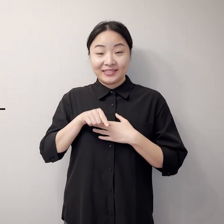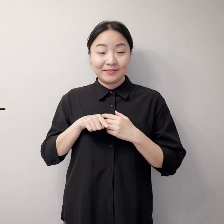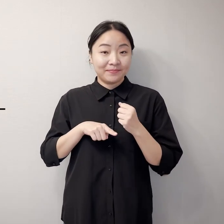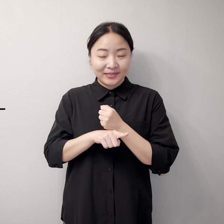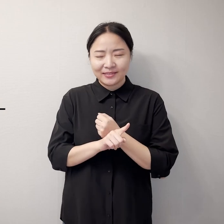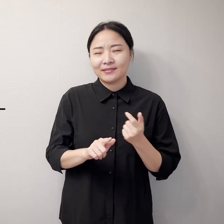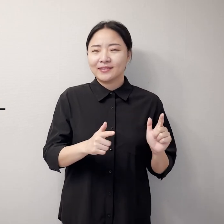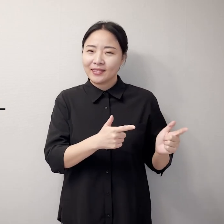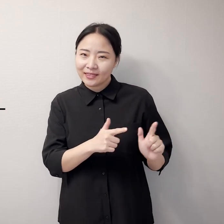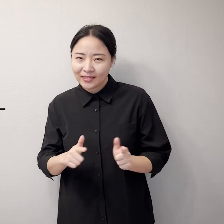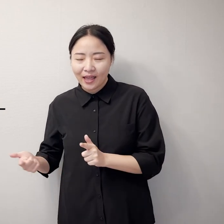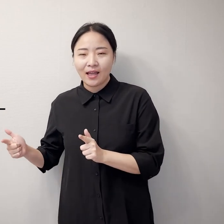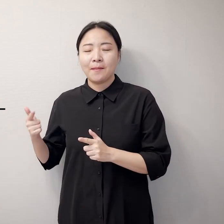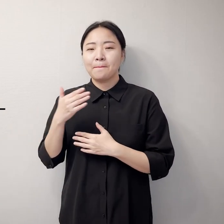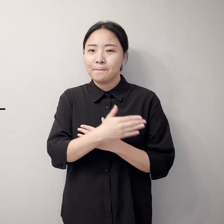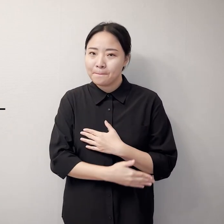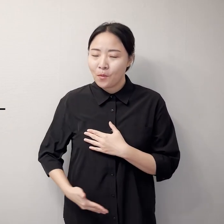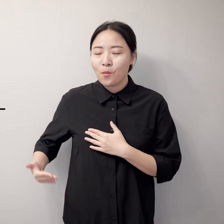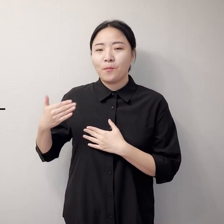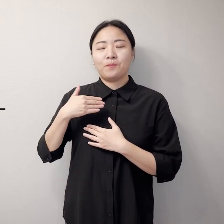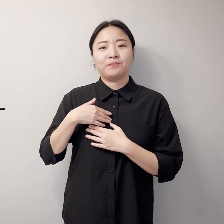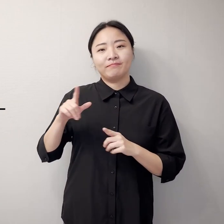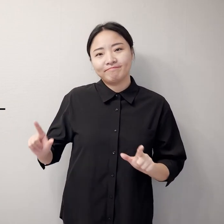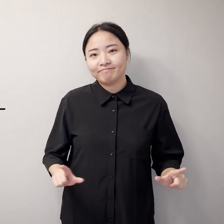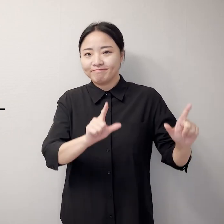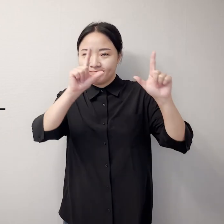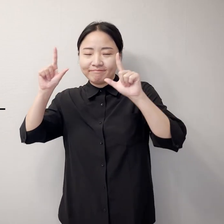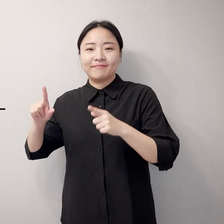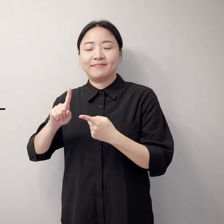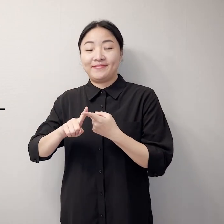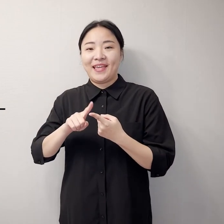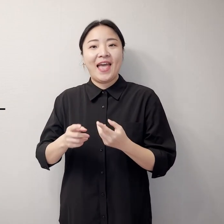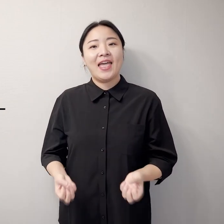살아가는 몸의 소개 및 접근성 안내 영상입니다